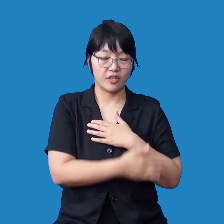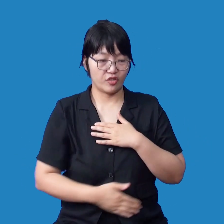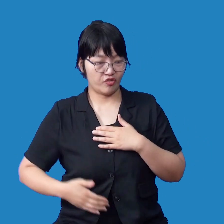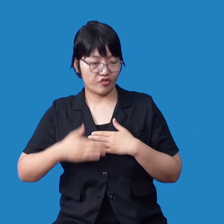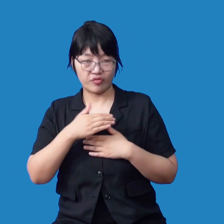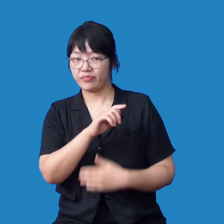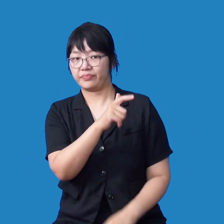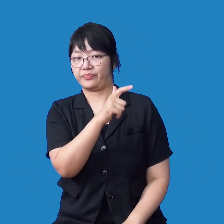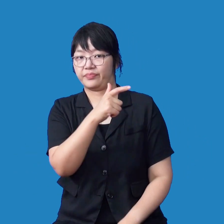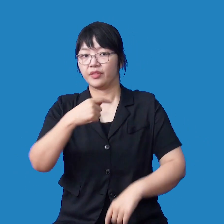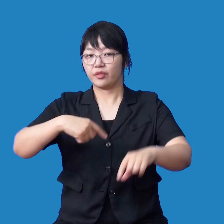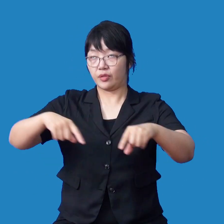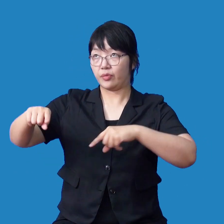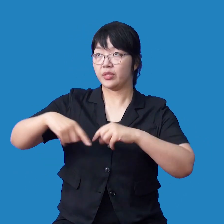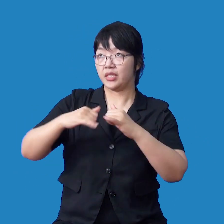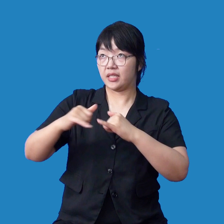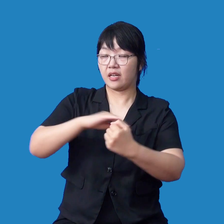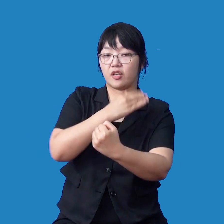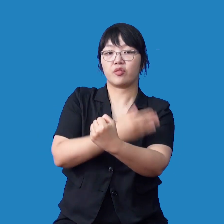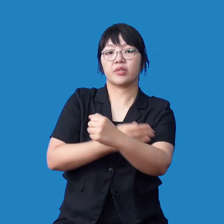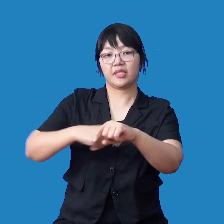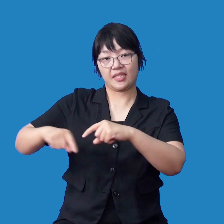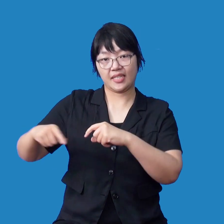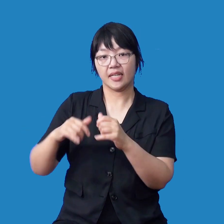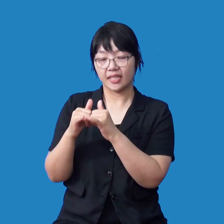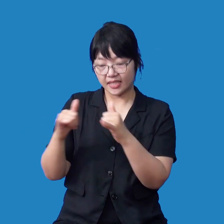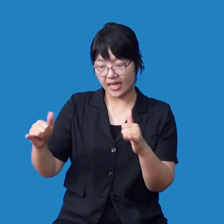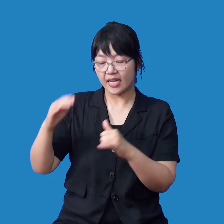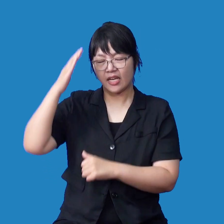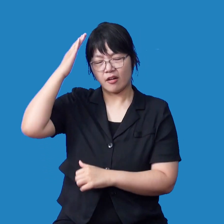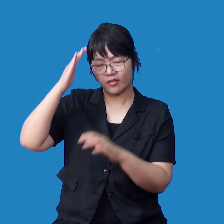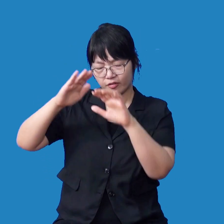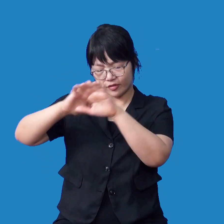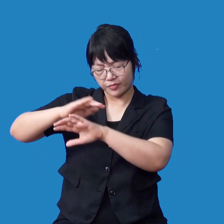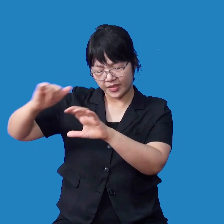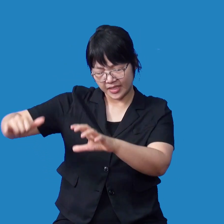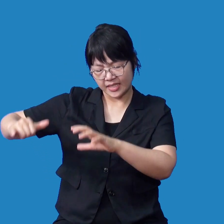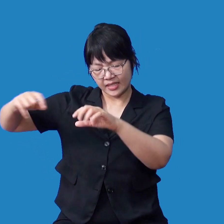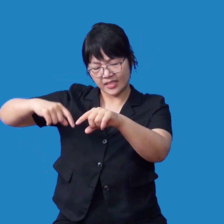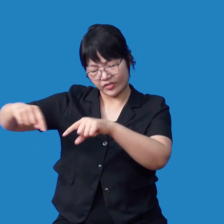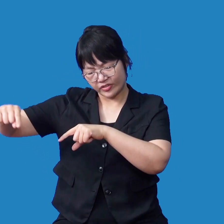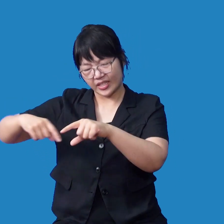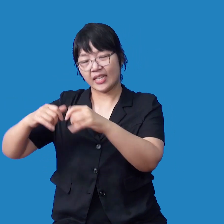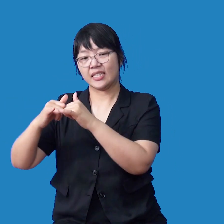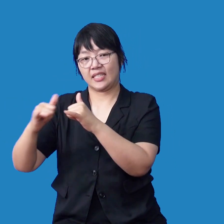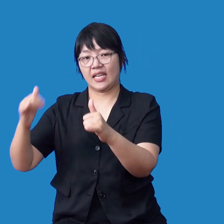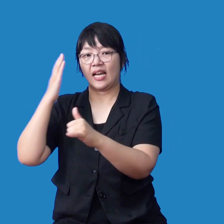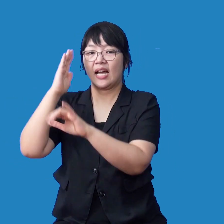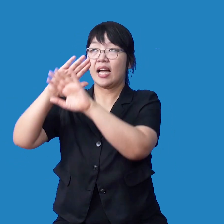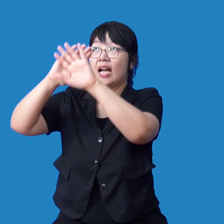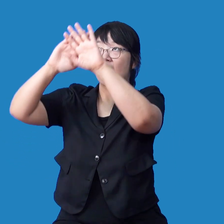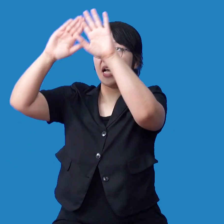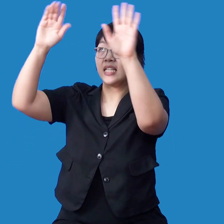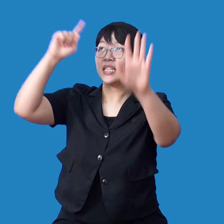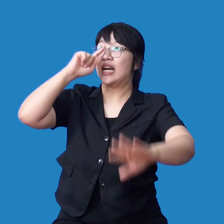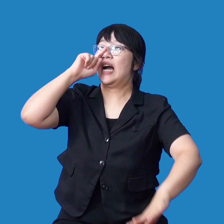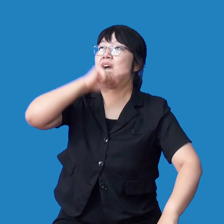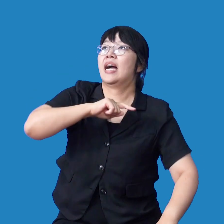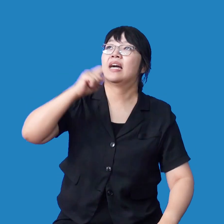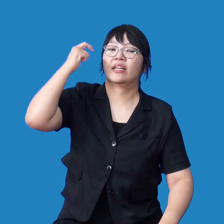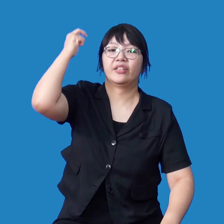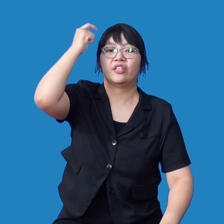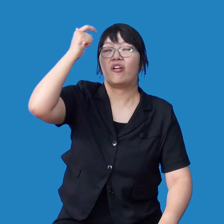아니요 통치자들과 권세자들과 이 어둠의 세상 주관자들과 하늘에 있는